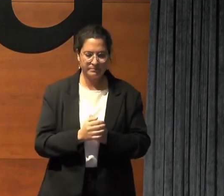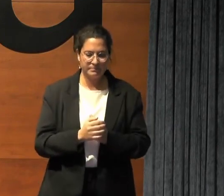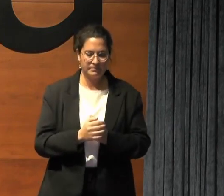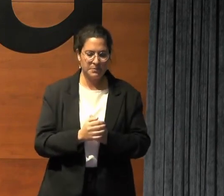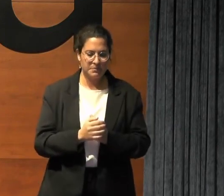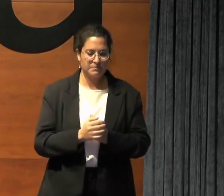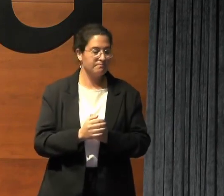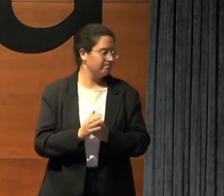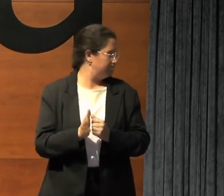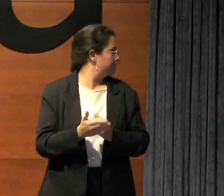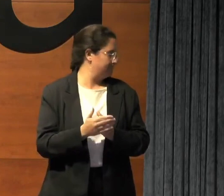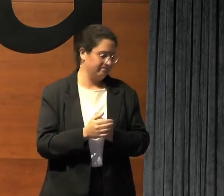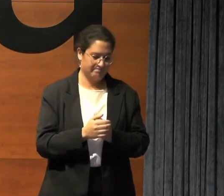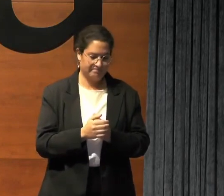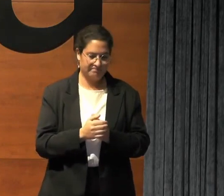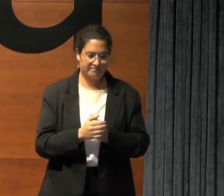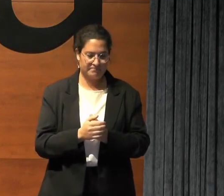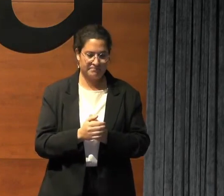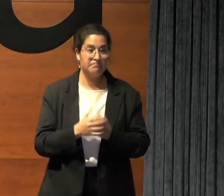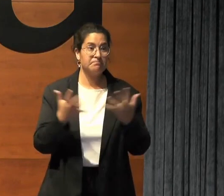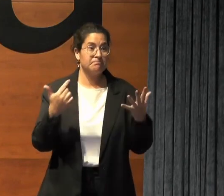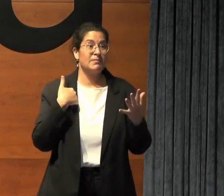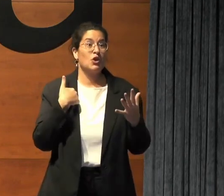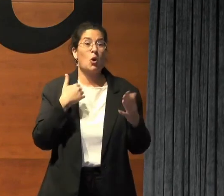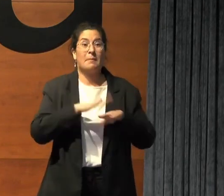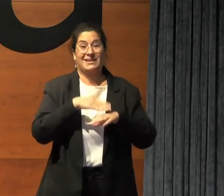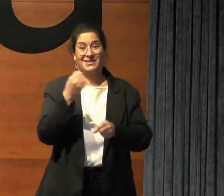trabajo no había.